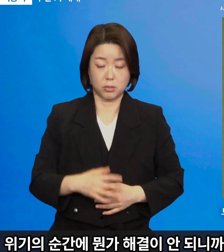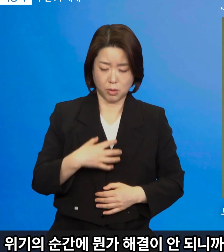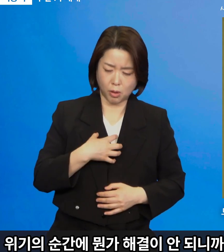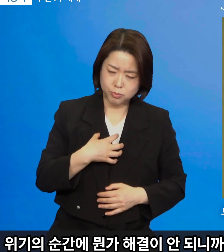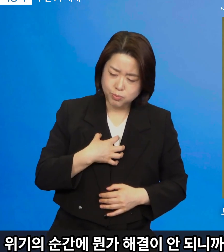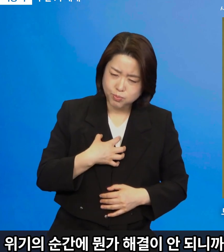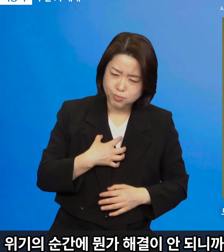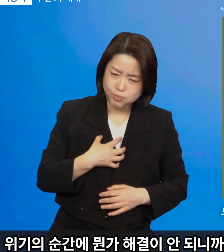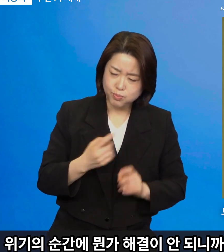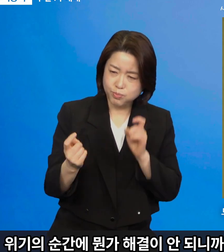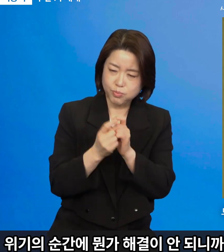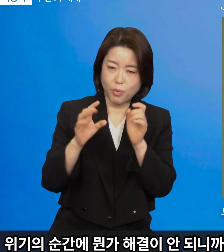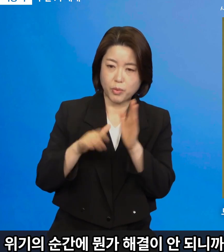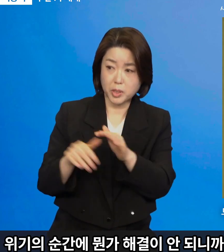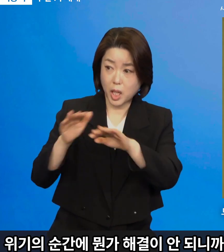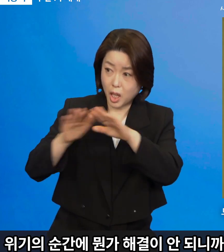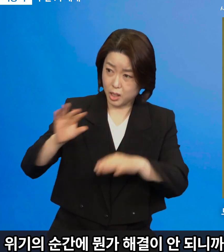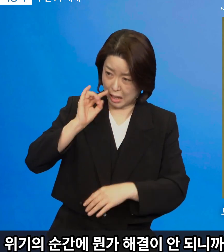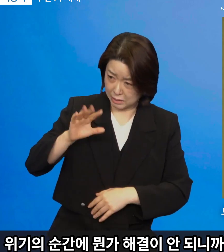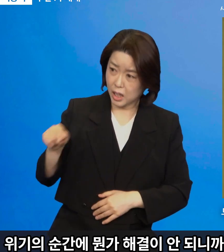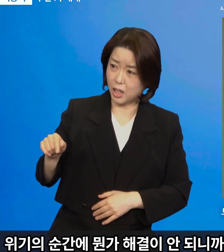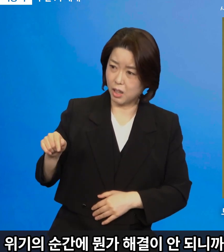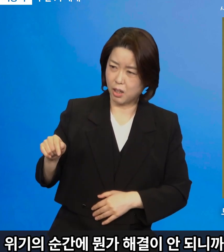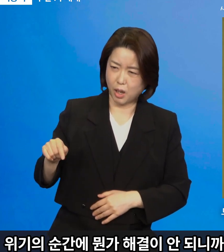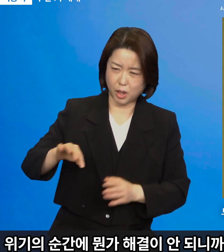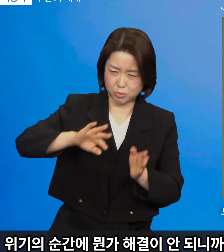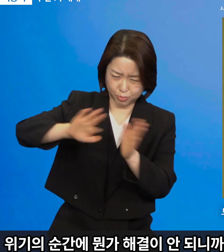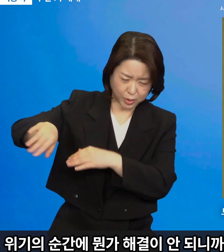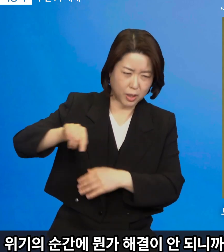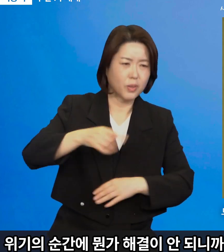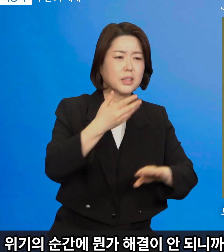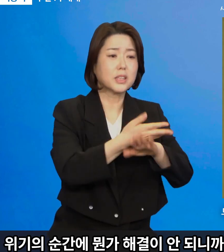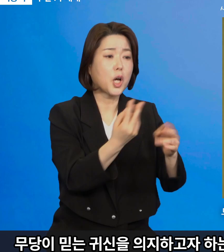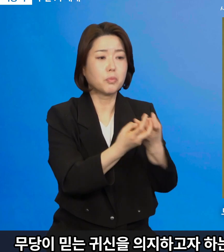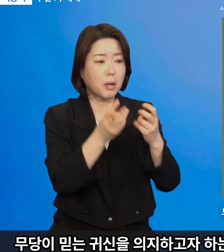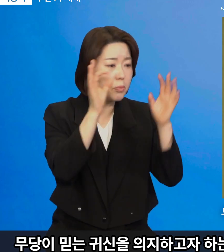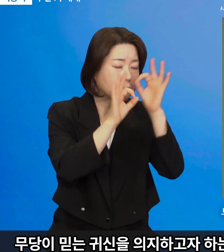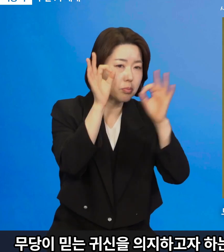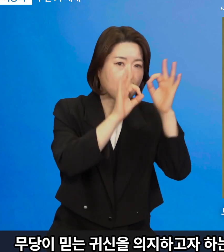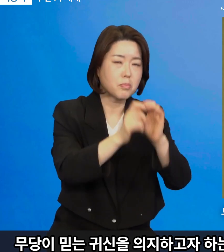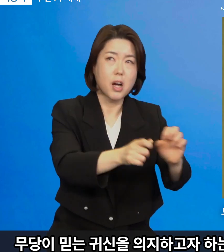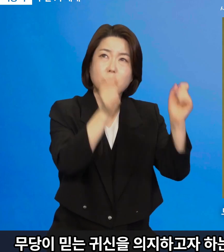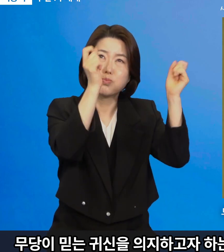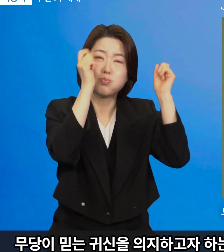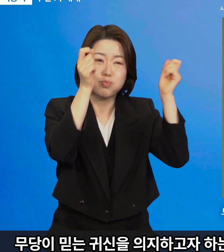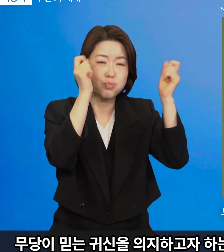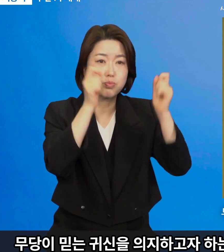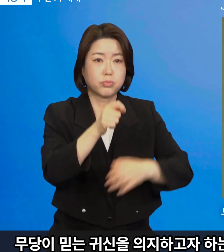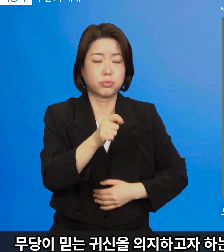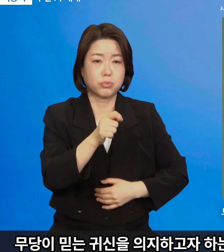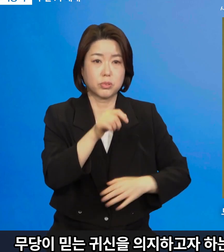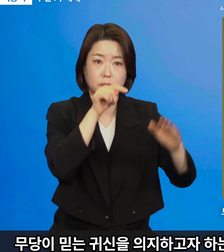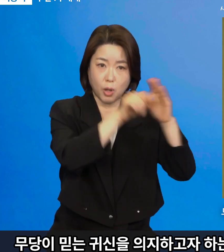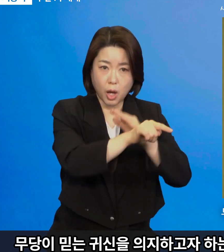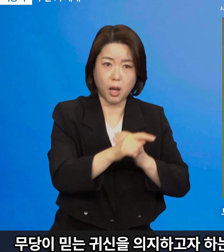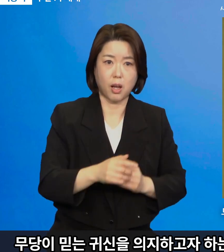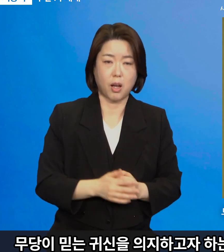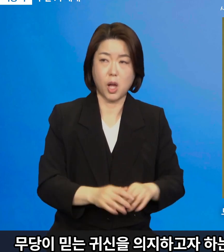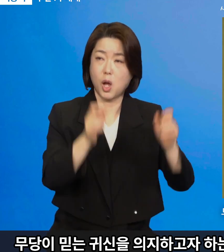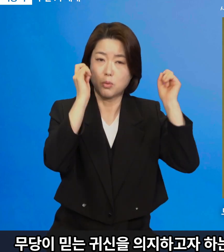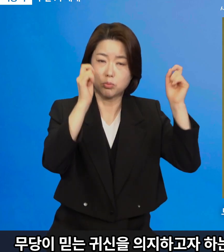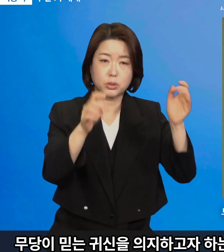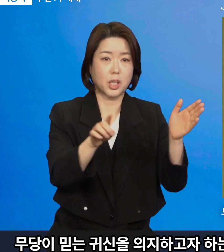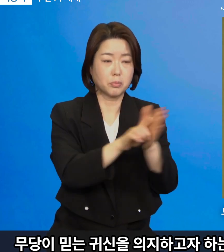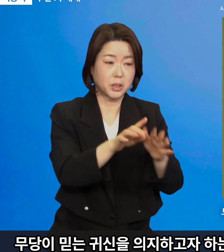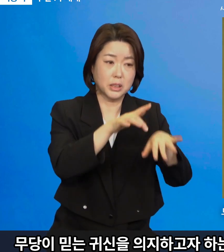뭔가 해결이 안 되니까 다른 걸 찾는 거예요. 무당을 찾습니다. 무당이 믿는 귀신을